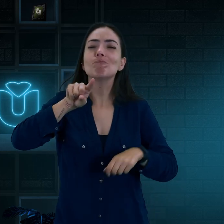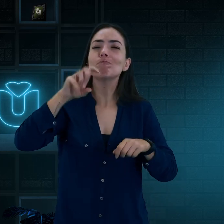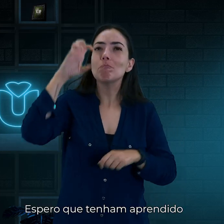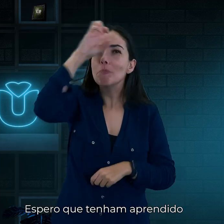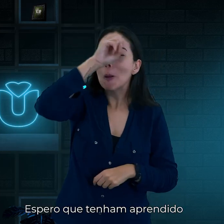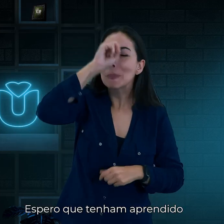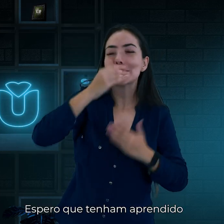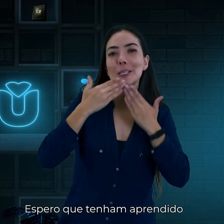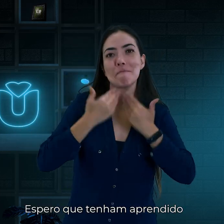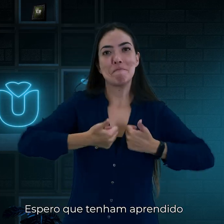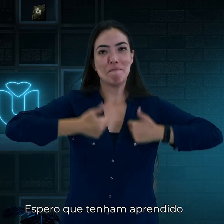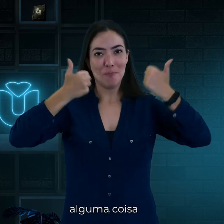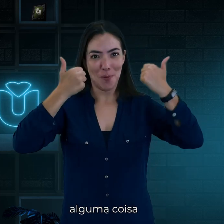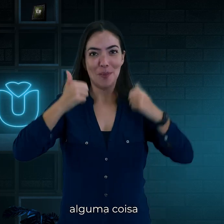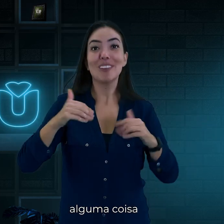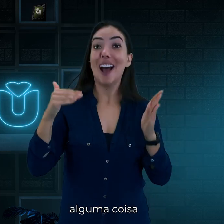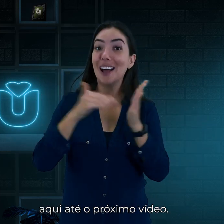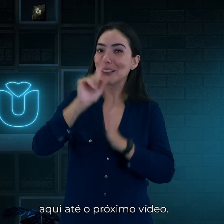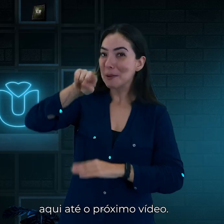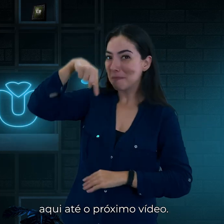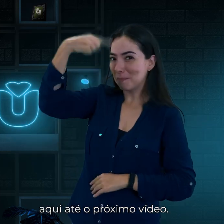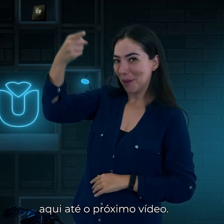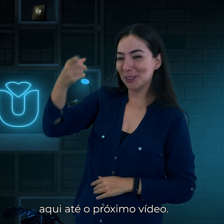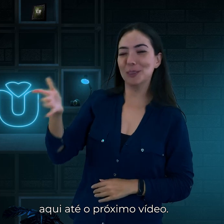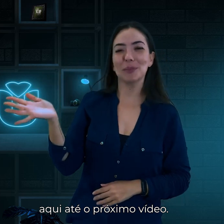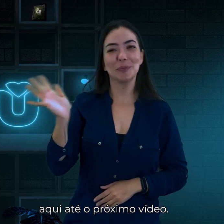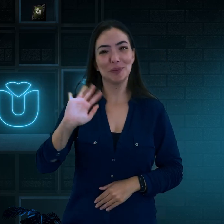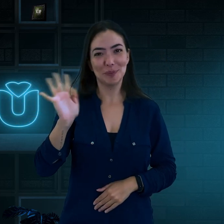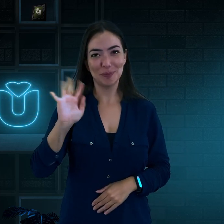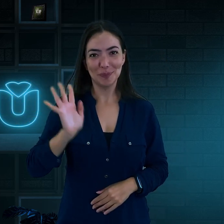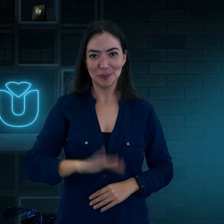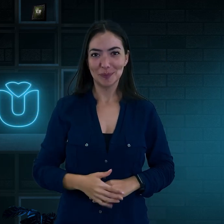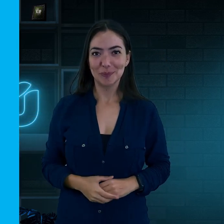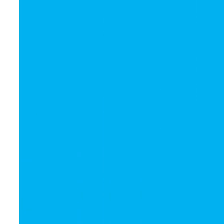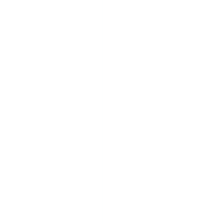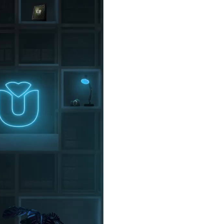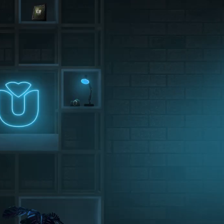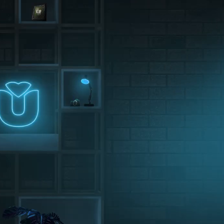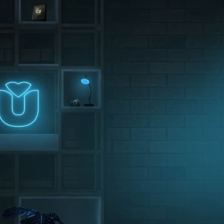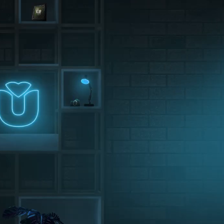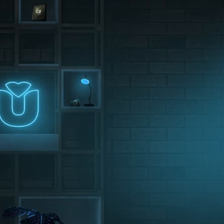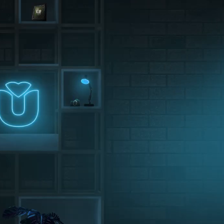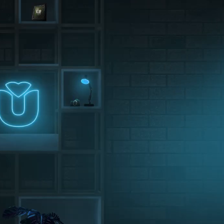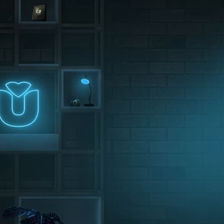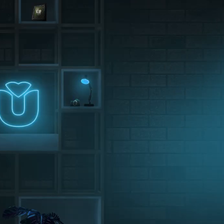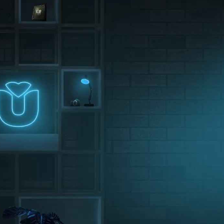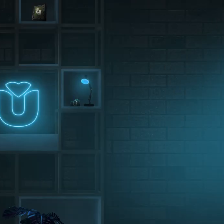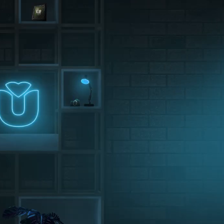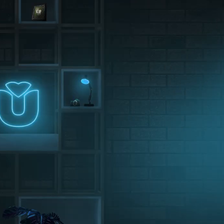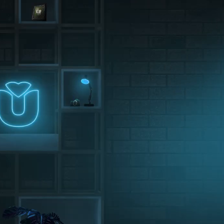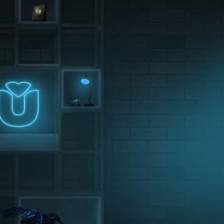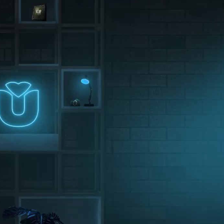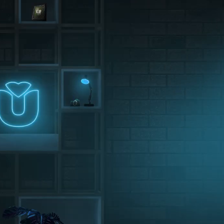Espero que tenham aprendido alguma coisa aqui. Até o próximo vídeo. Tchau. Tchau. Tchau.